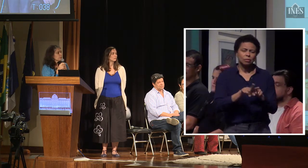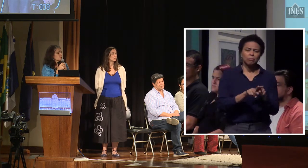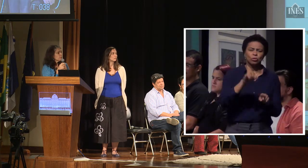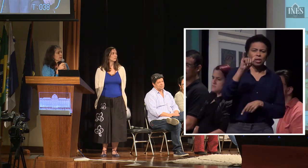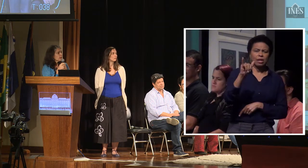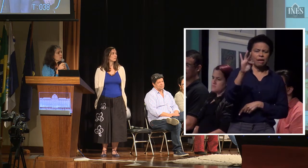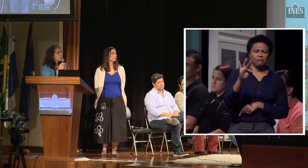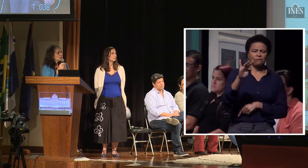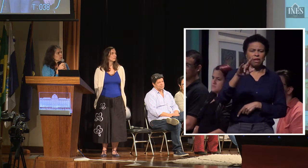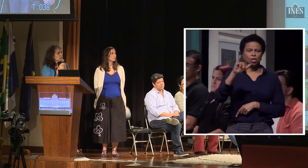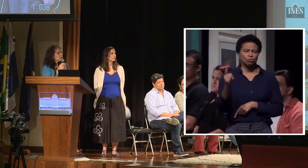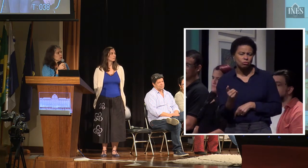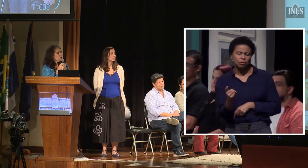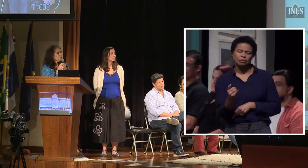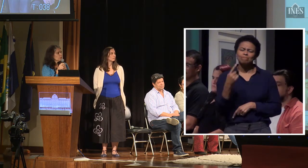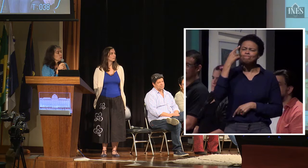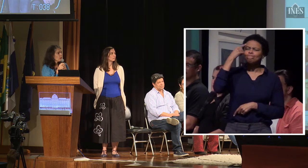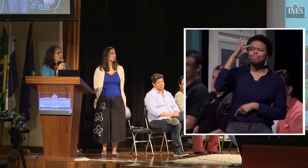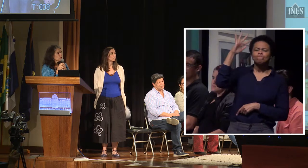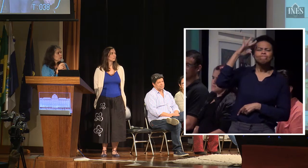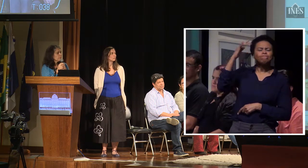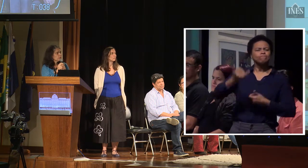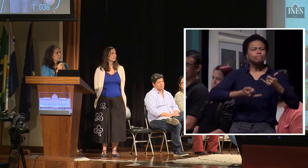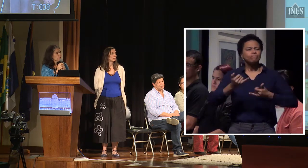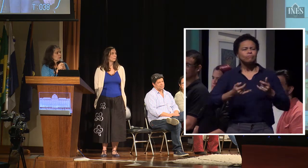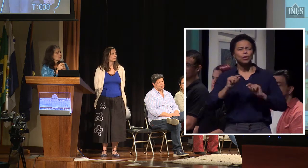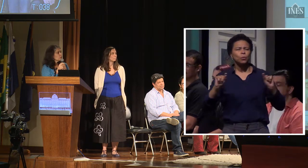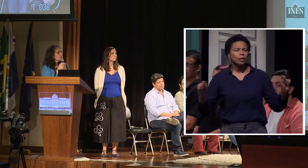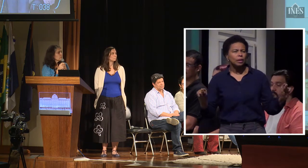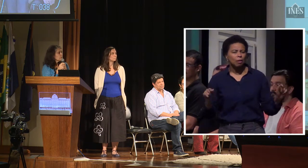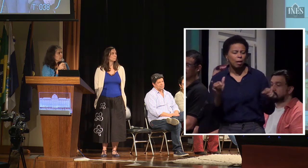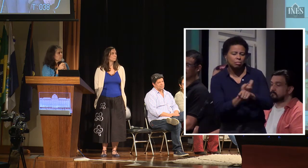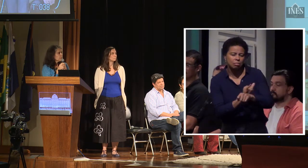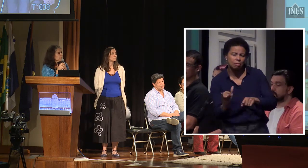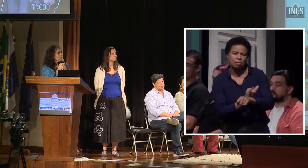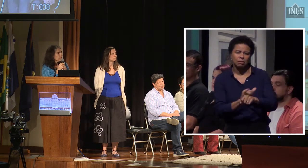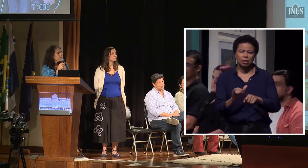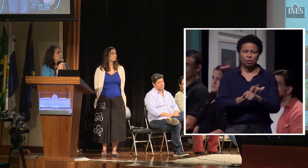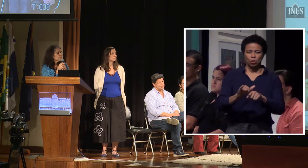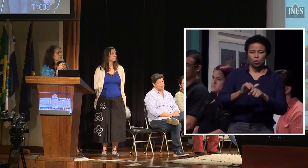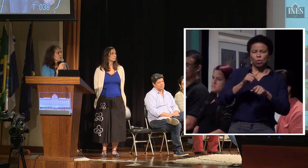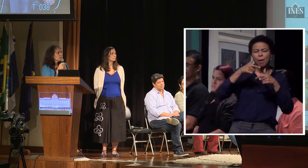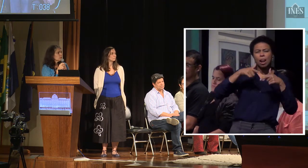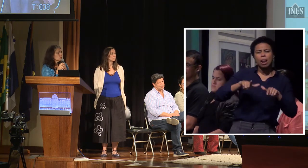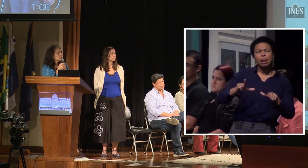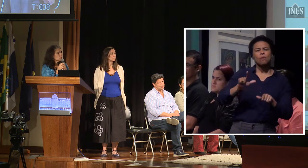no brincar como uma estratégia, como uma linguagem também, que a gente sempre, a gente percebe aqui com os surdos,